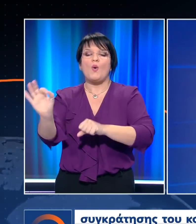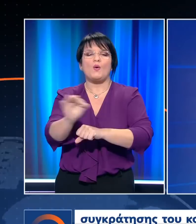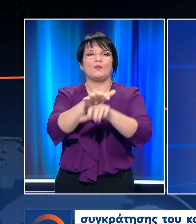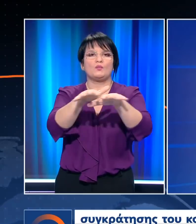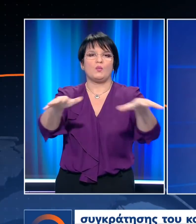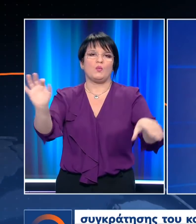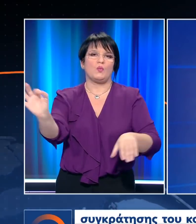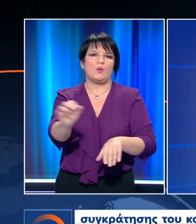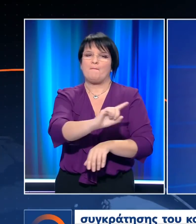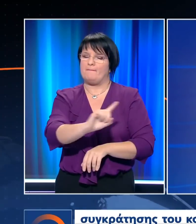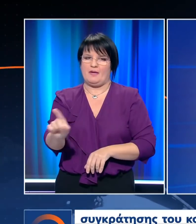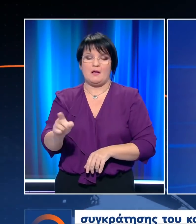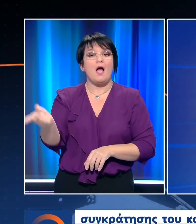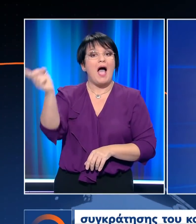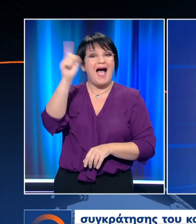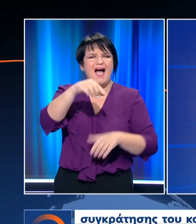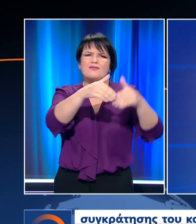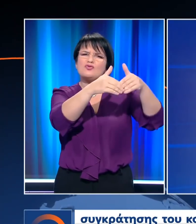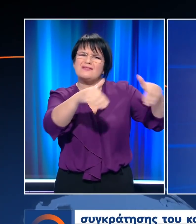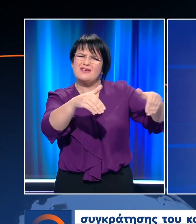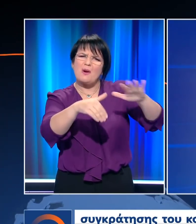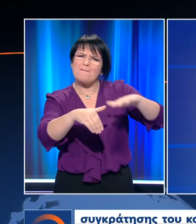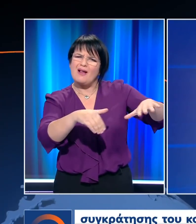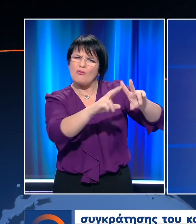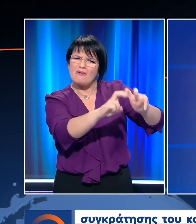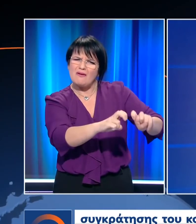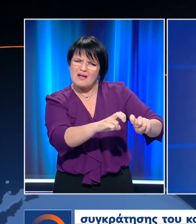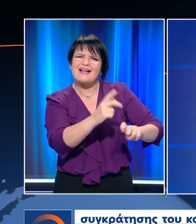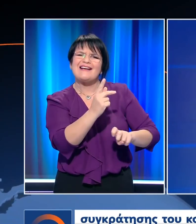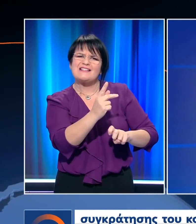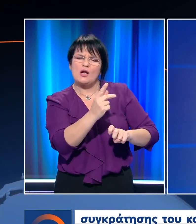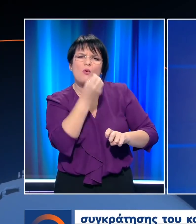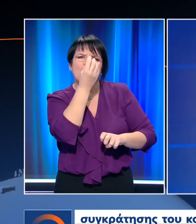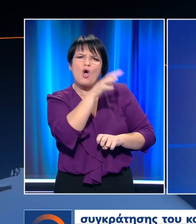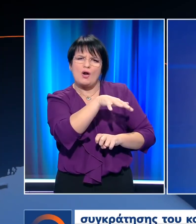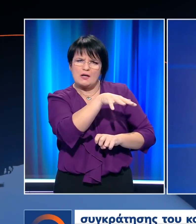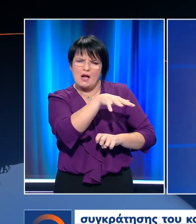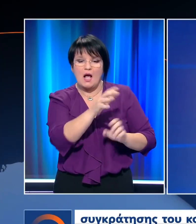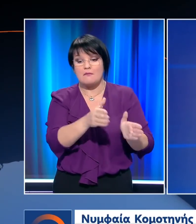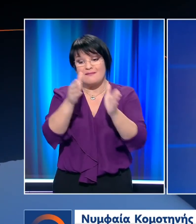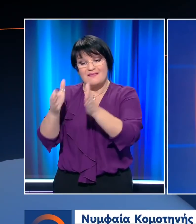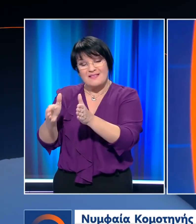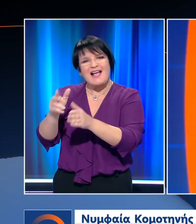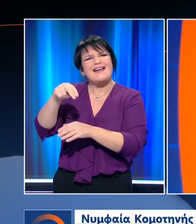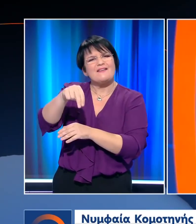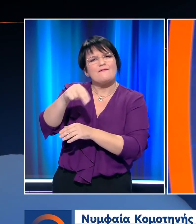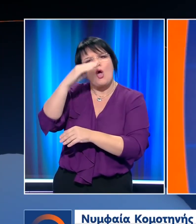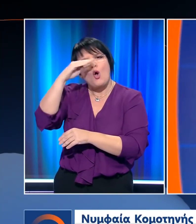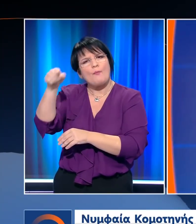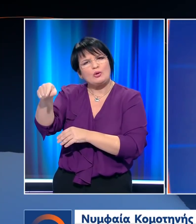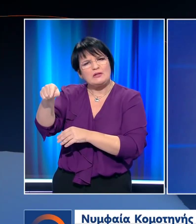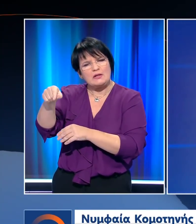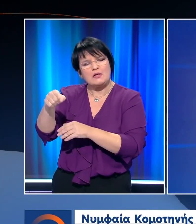του κορονοϊού. Από αύριο κλείνει το συνοριακό σημείο ελέγχου στην κρυσταλλοπηγή Φλόρινας, ενώ από τον Ιμφαίο Κομοτηνίστε